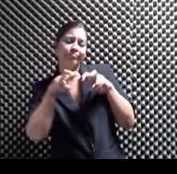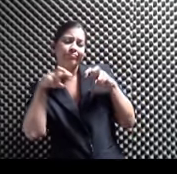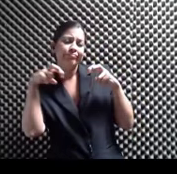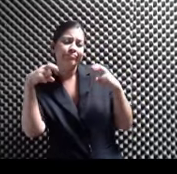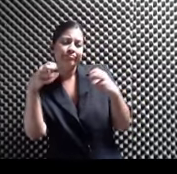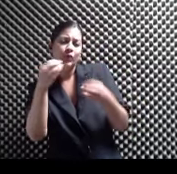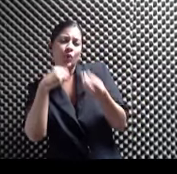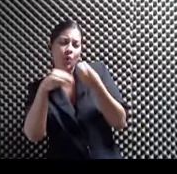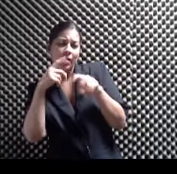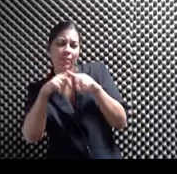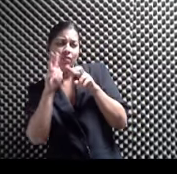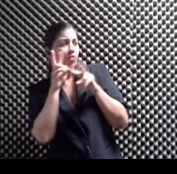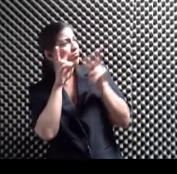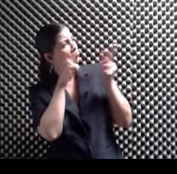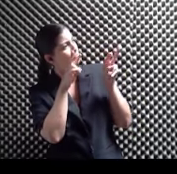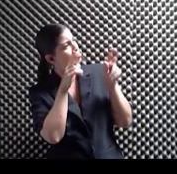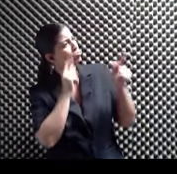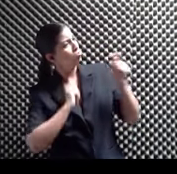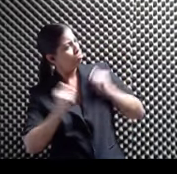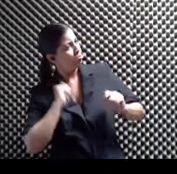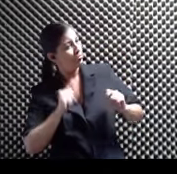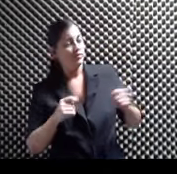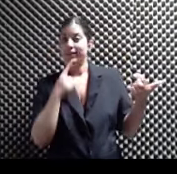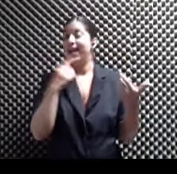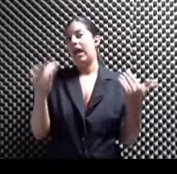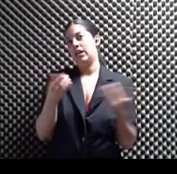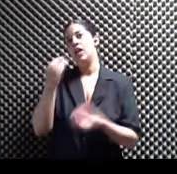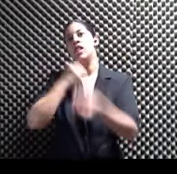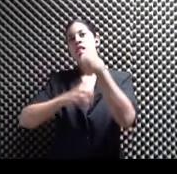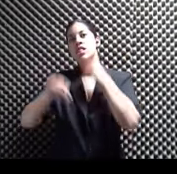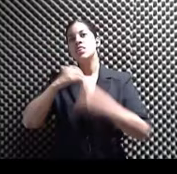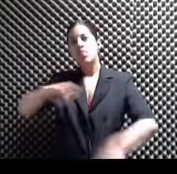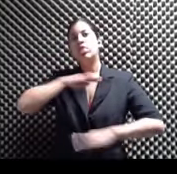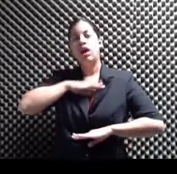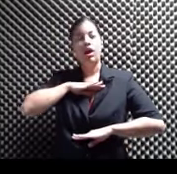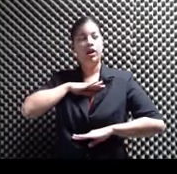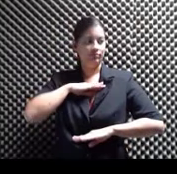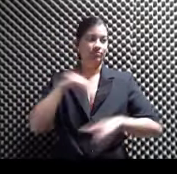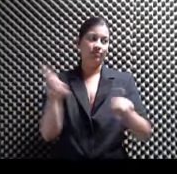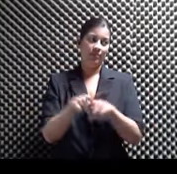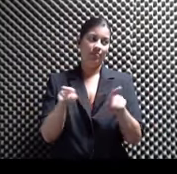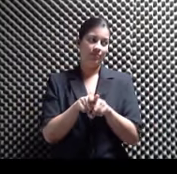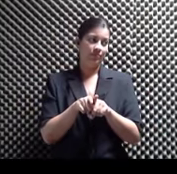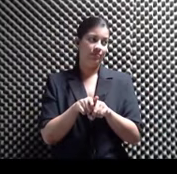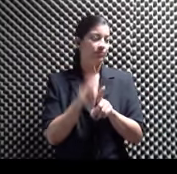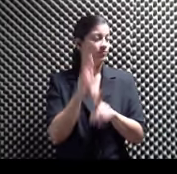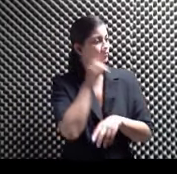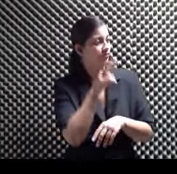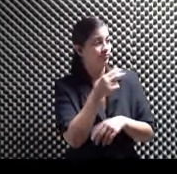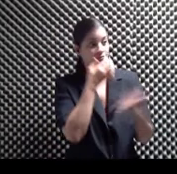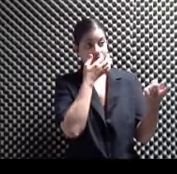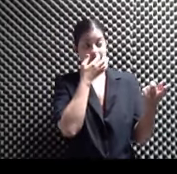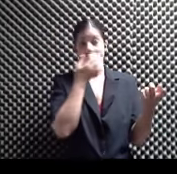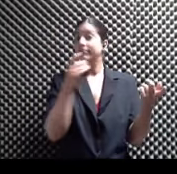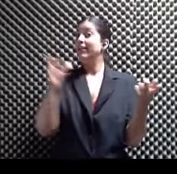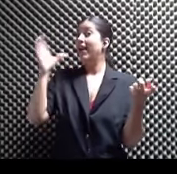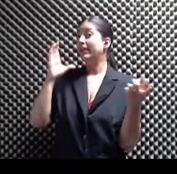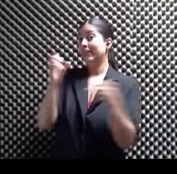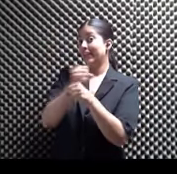era más enfocado en el trago y veía un espectáculo. Aquí tú te hartas, literalmente. Y también también los cafeteatros habían ido